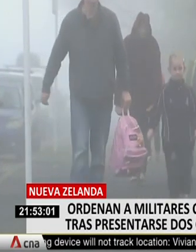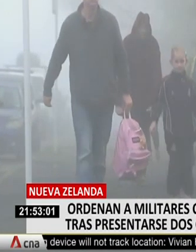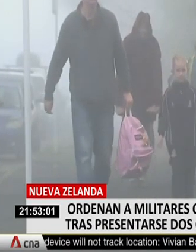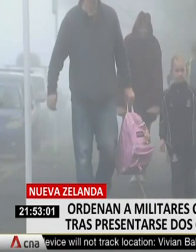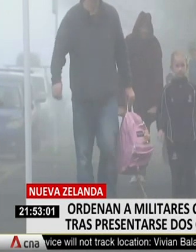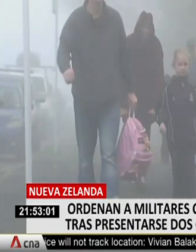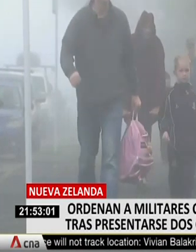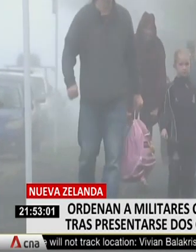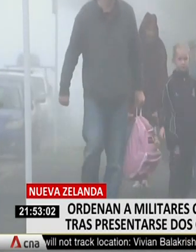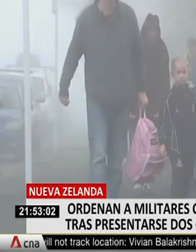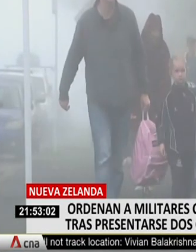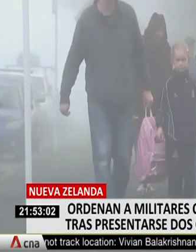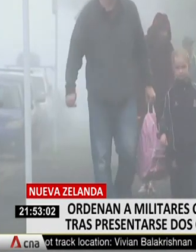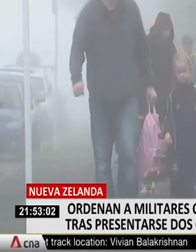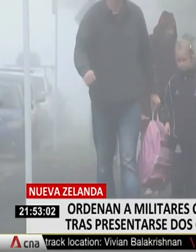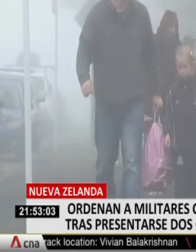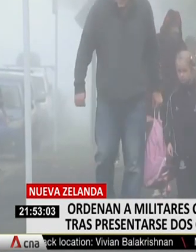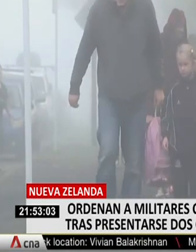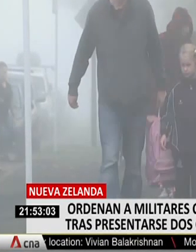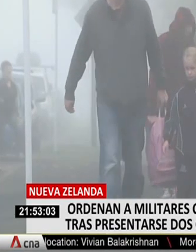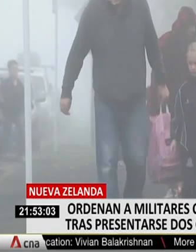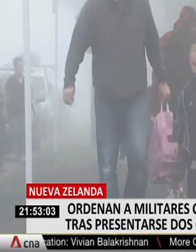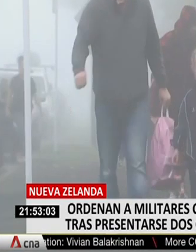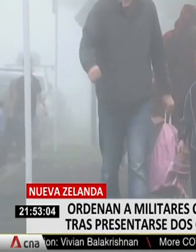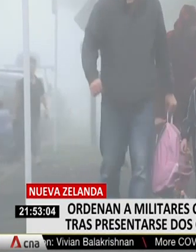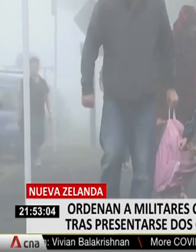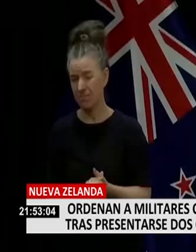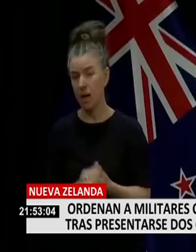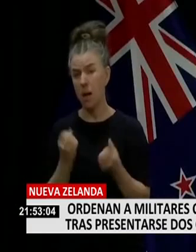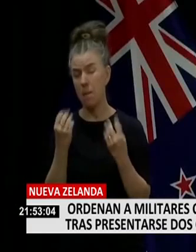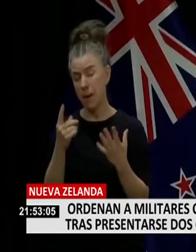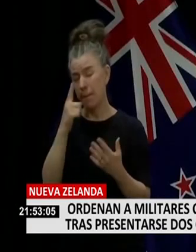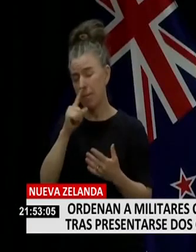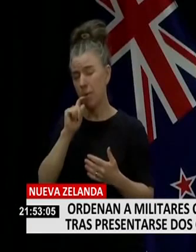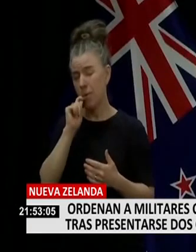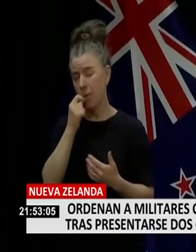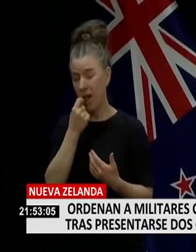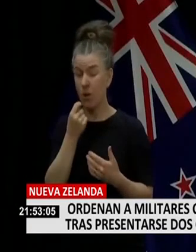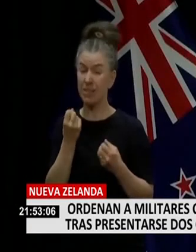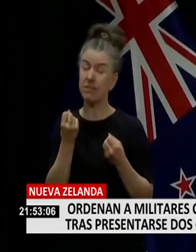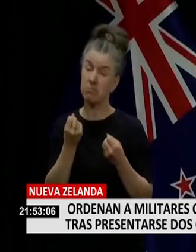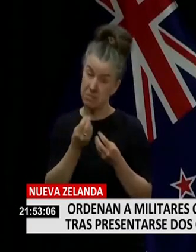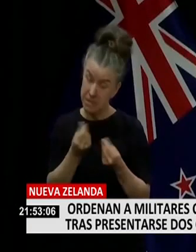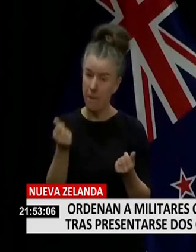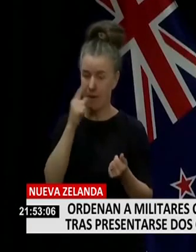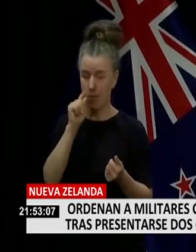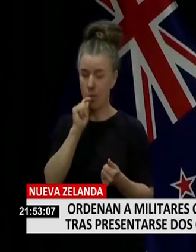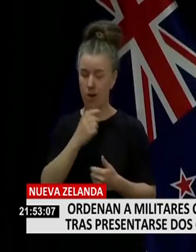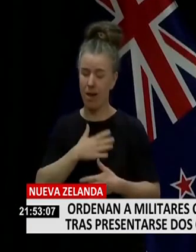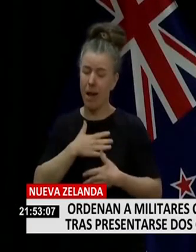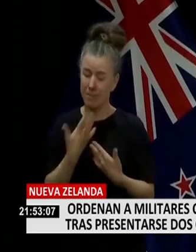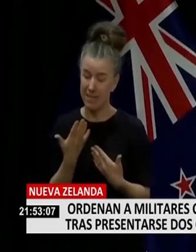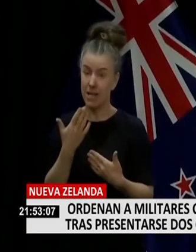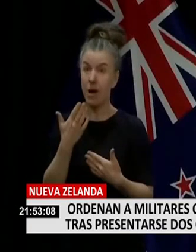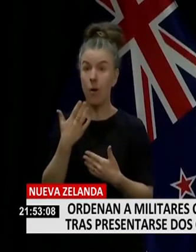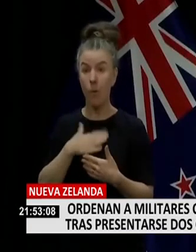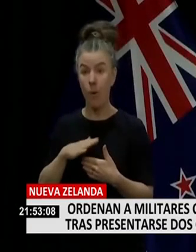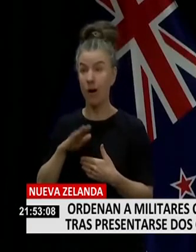con 320 personas. La primera ministra, Jacinda Ardern, calificó lo sucedido como un